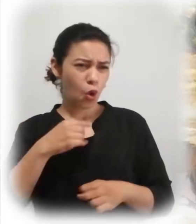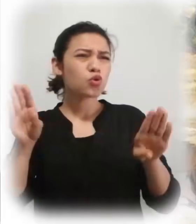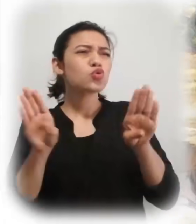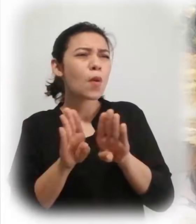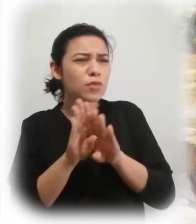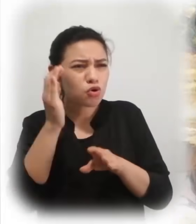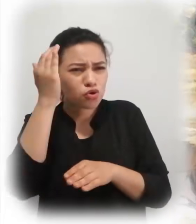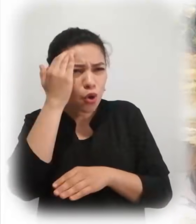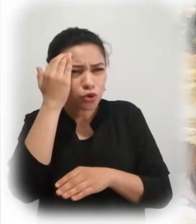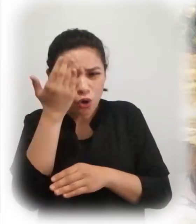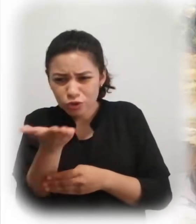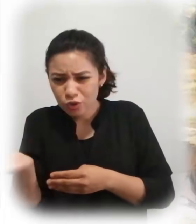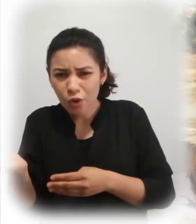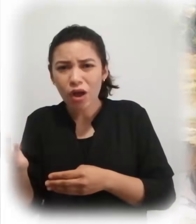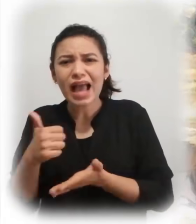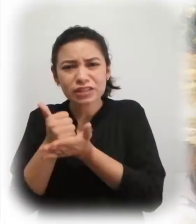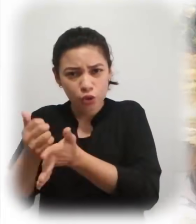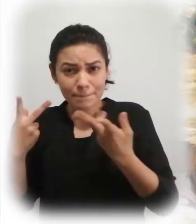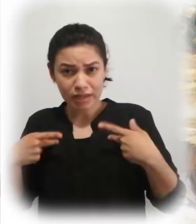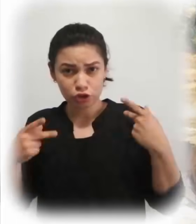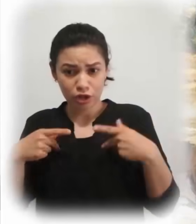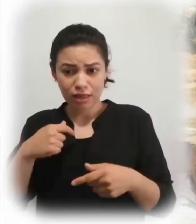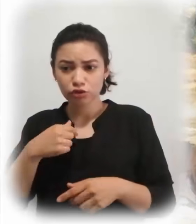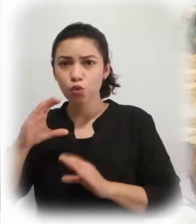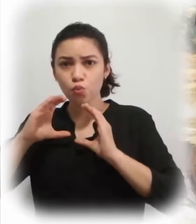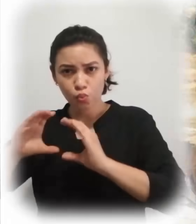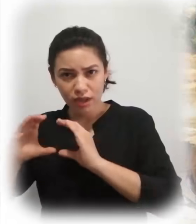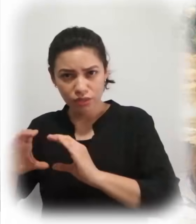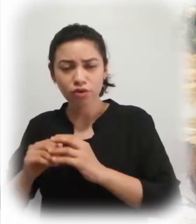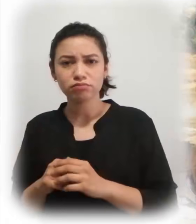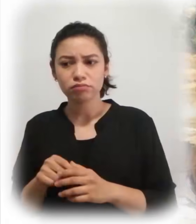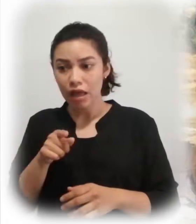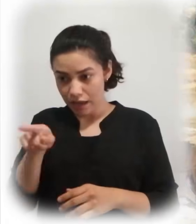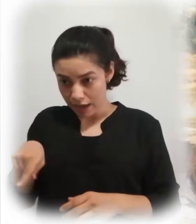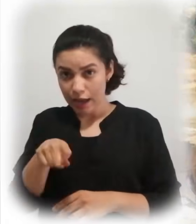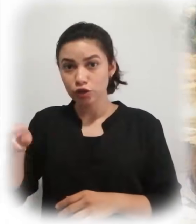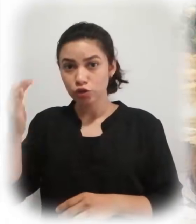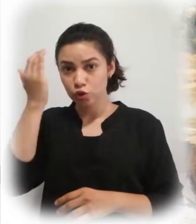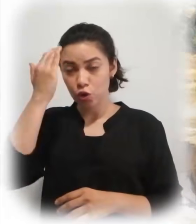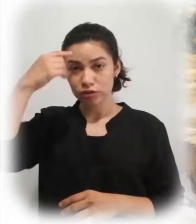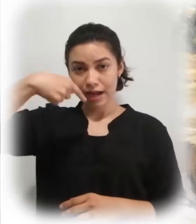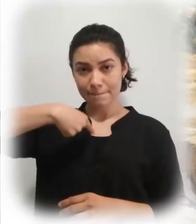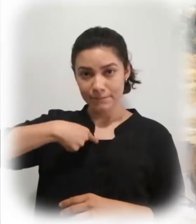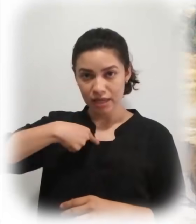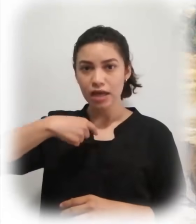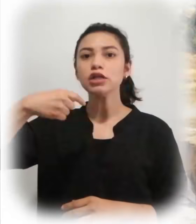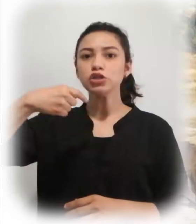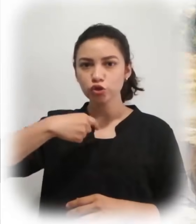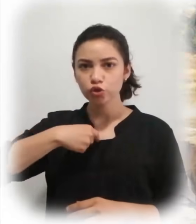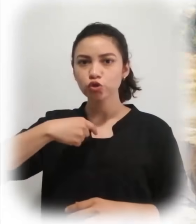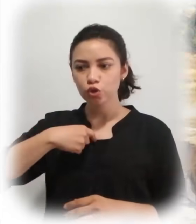dependen de mis cuidados? ¿Reconocen ellos mi voz porque he estado cerca y